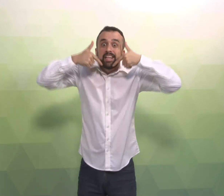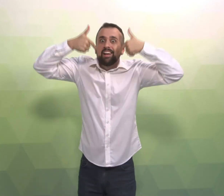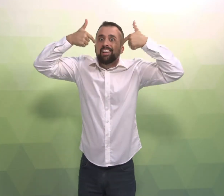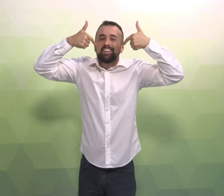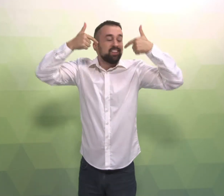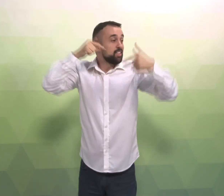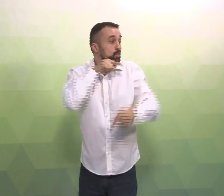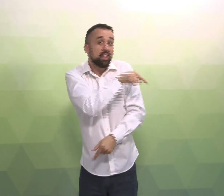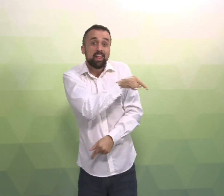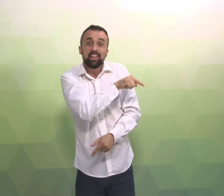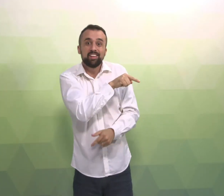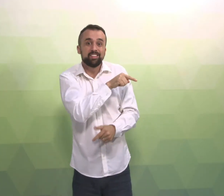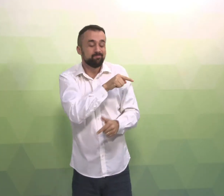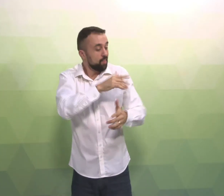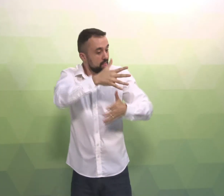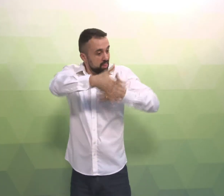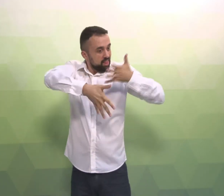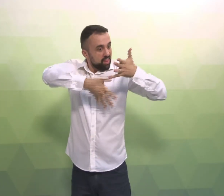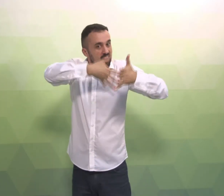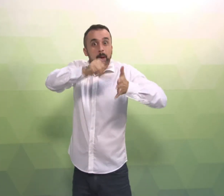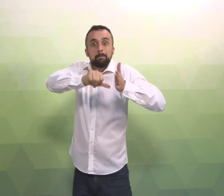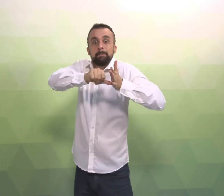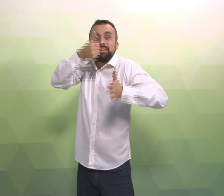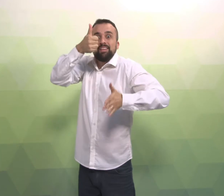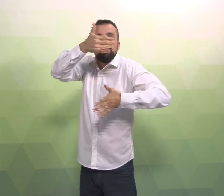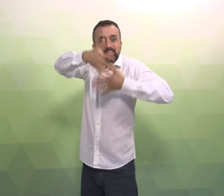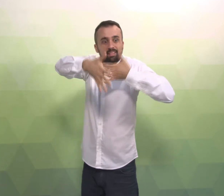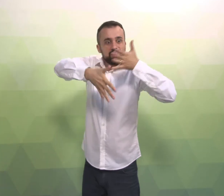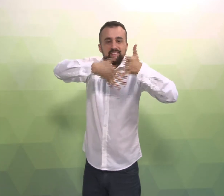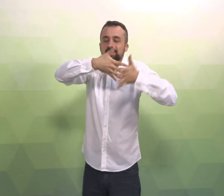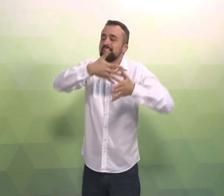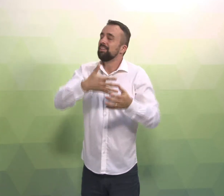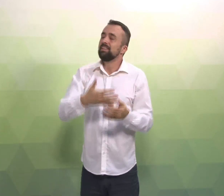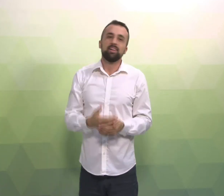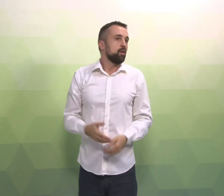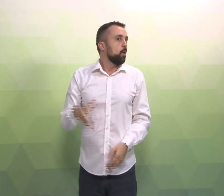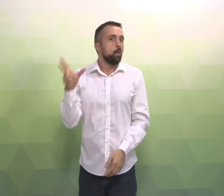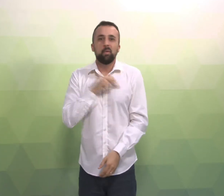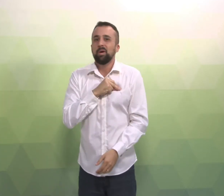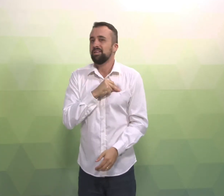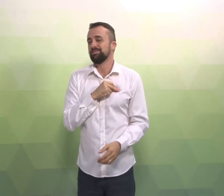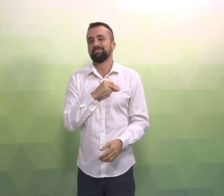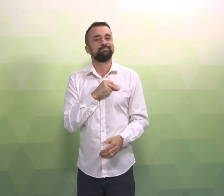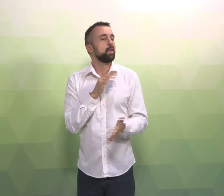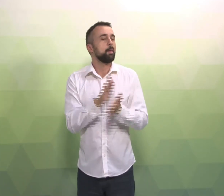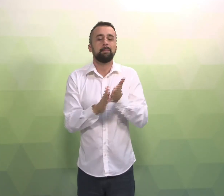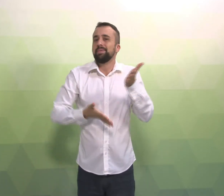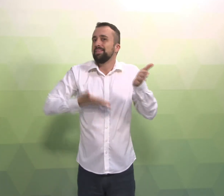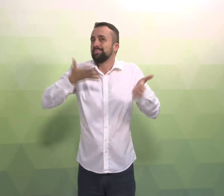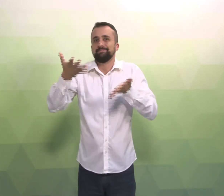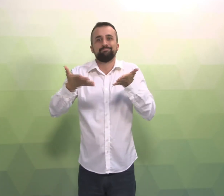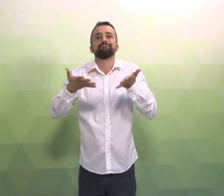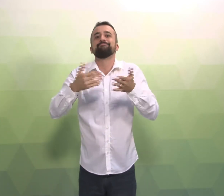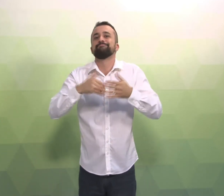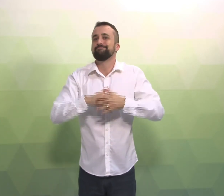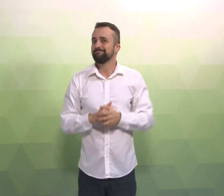O sorriso do rapaz surdo ao sinalizar pela primeira vez. Oh, é fantástico.